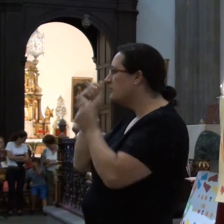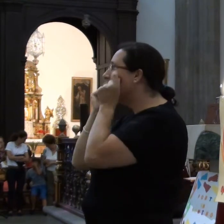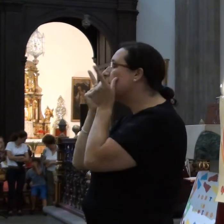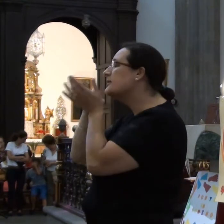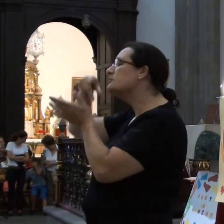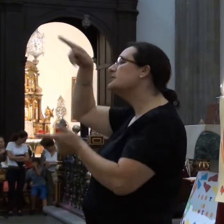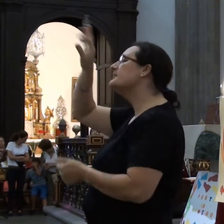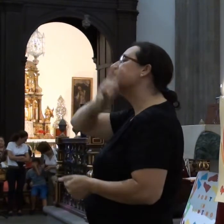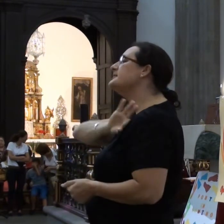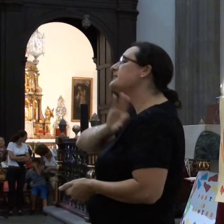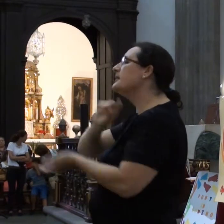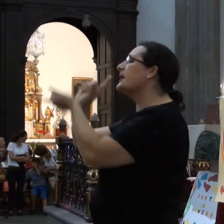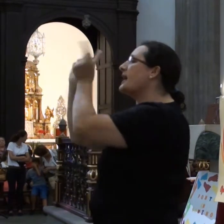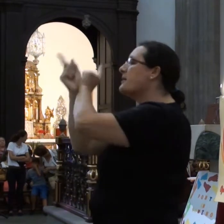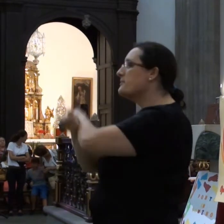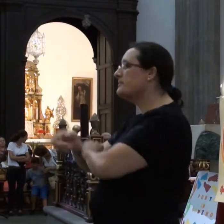resucitamente